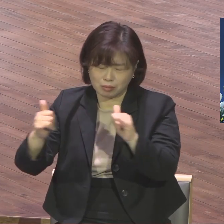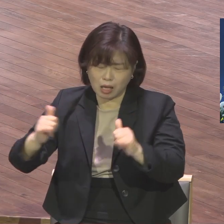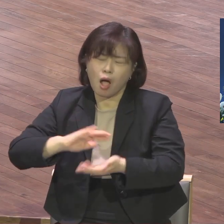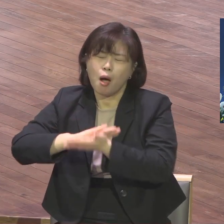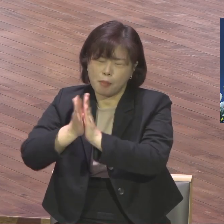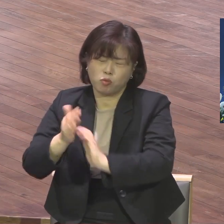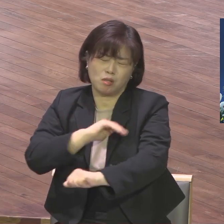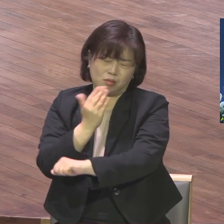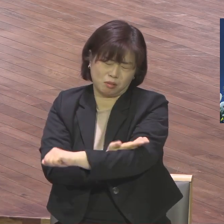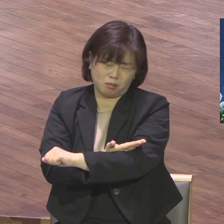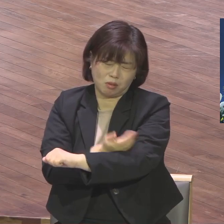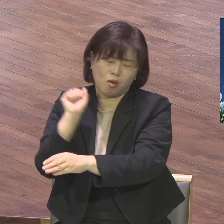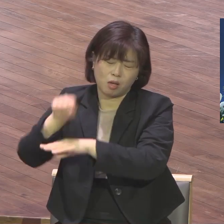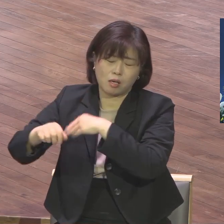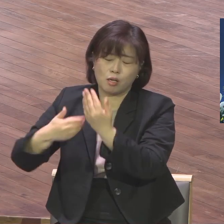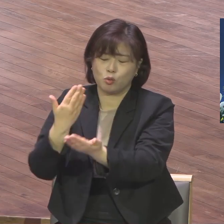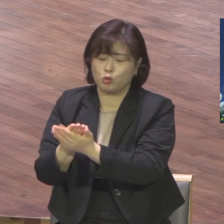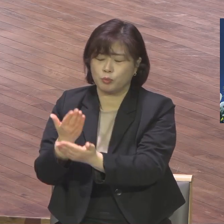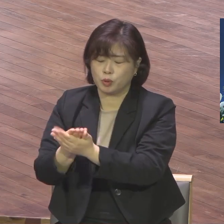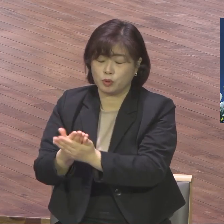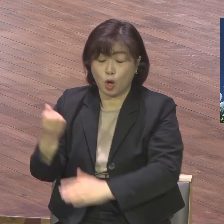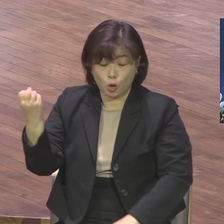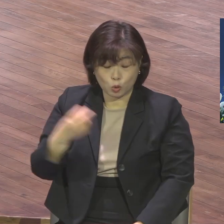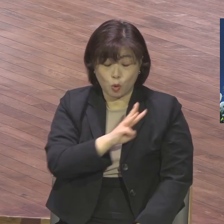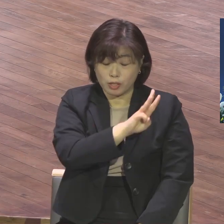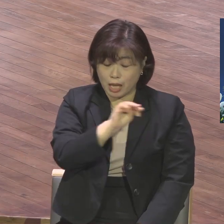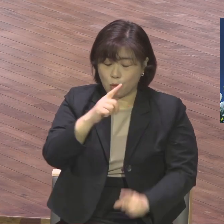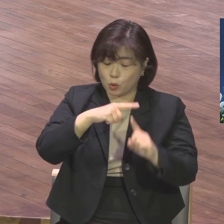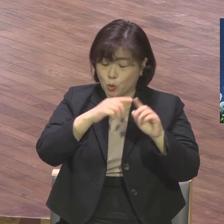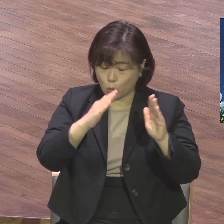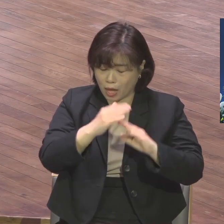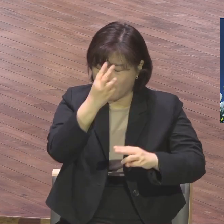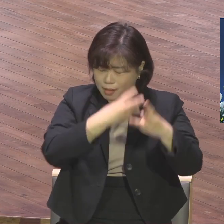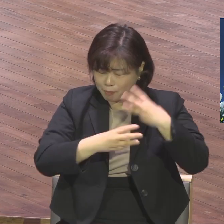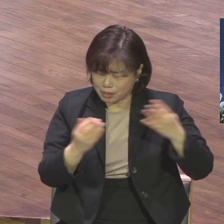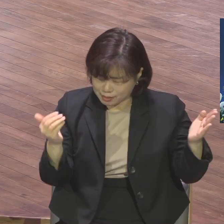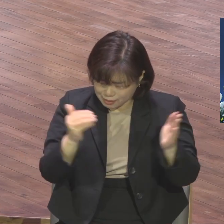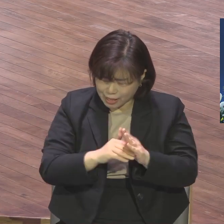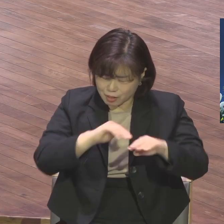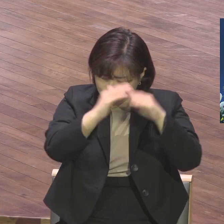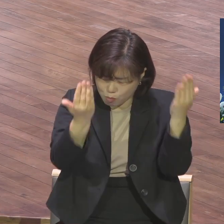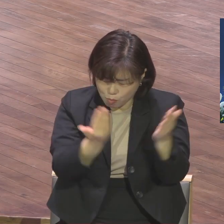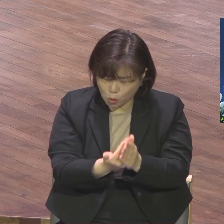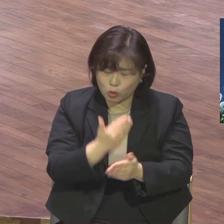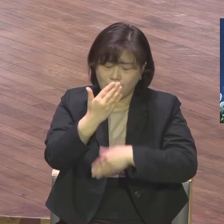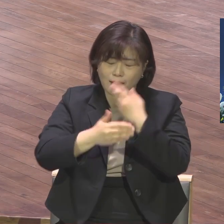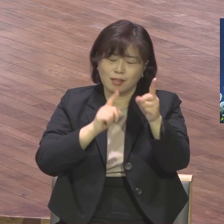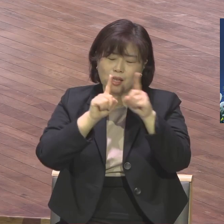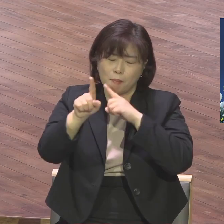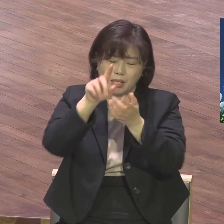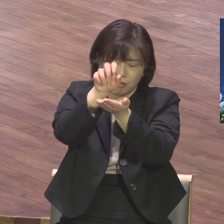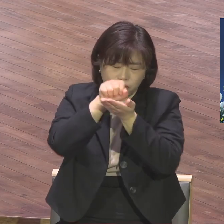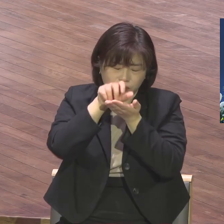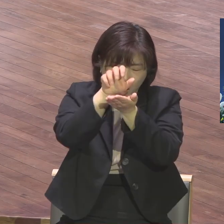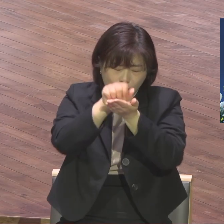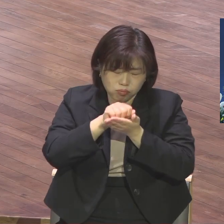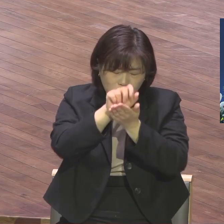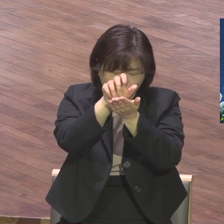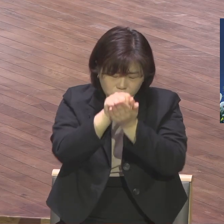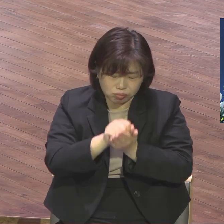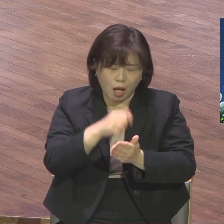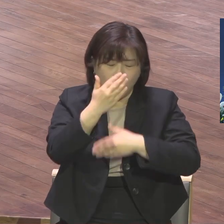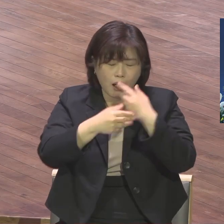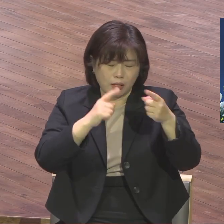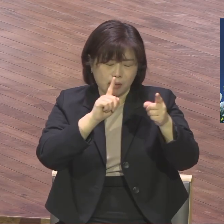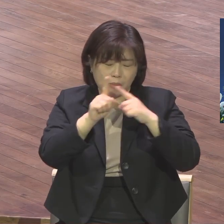주시옵소서. 우리 예언계 모든 성도들 렘넌트들까지 다 말씀을 듣고 말씀 따라 변화되어가는 성장하는 자라가는 자들